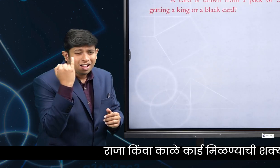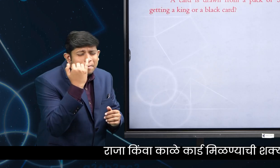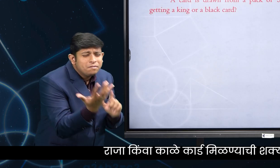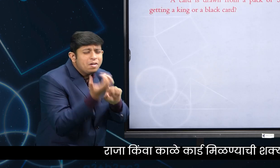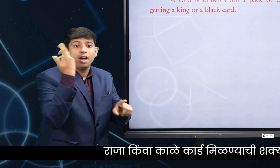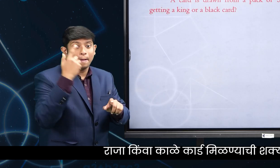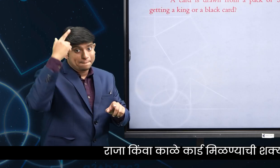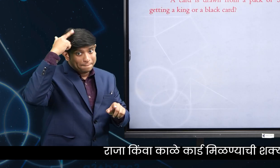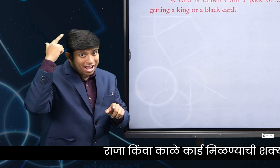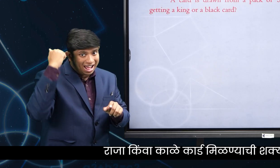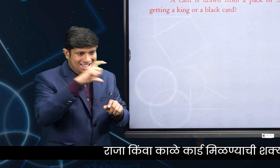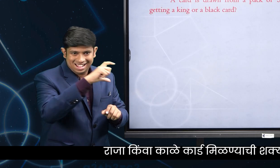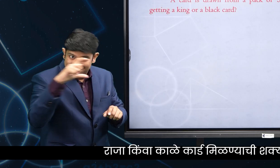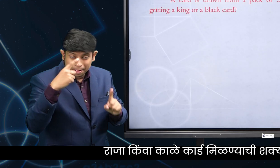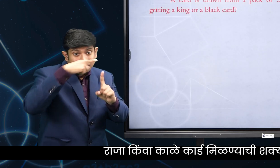मिळण्याची शक्यता शोधा.